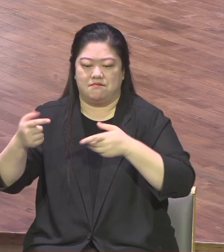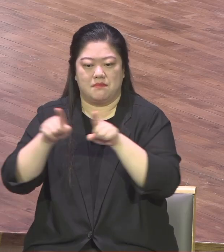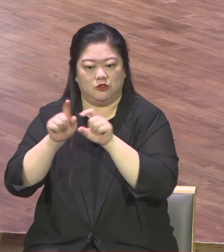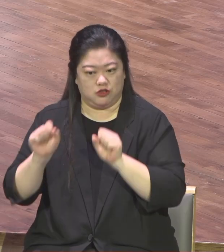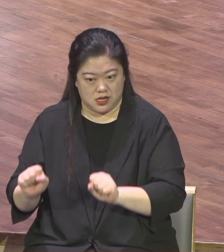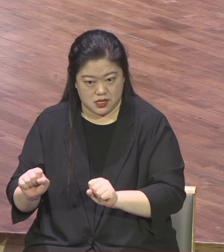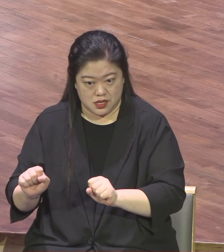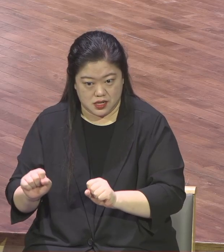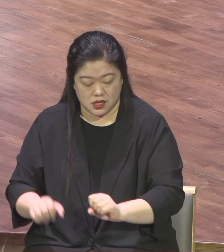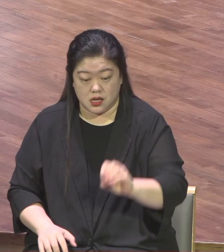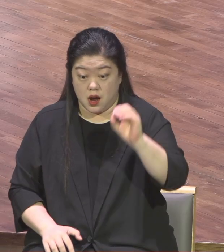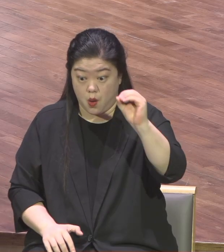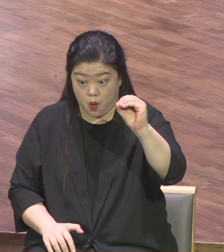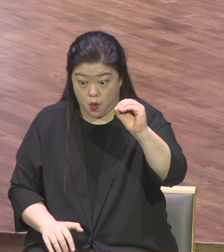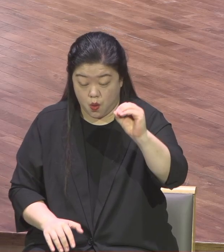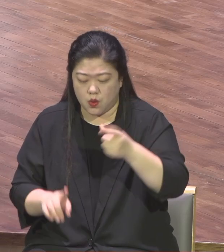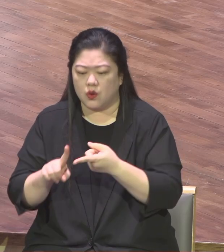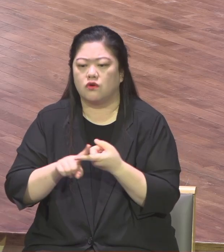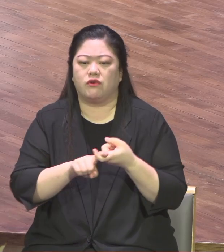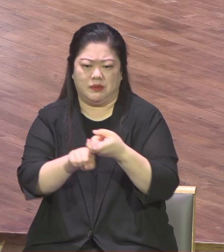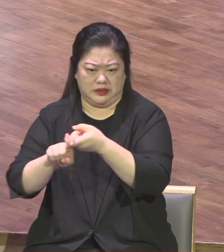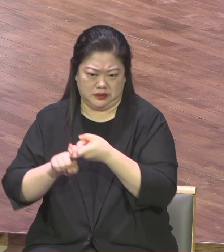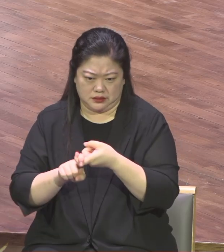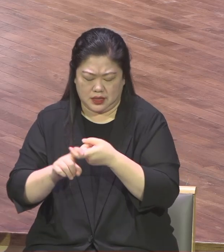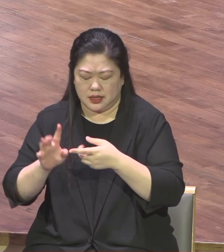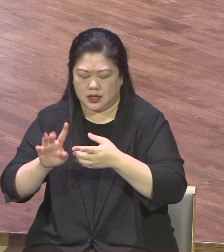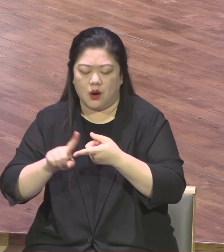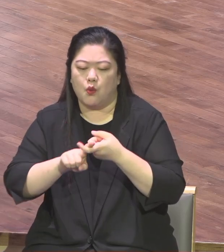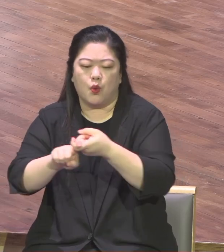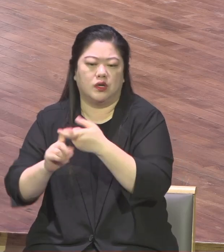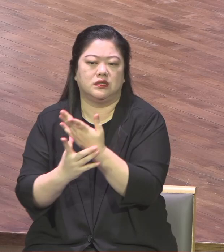Only Unique 또 Recreation System.